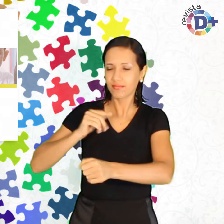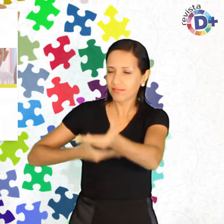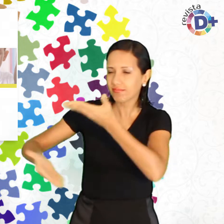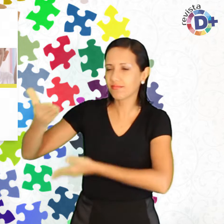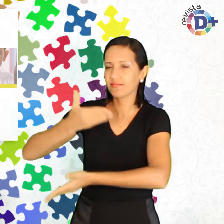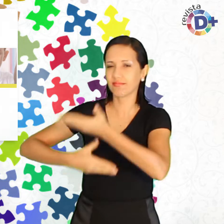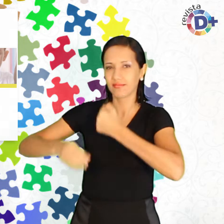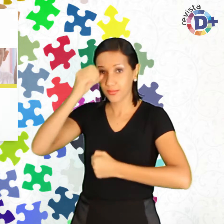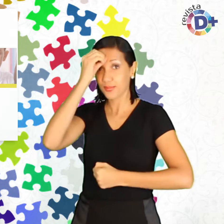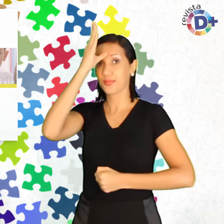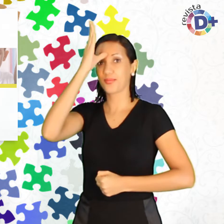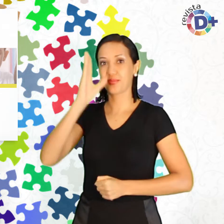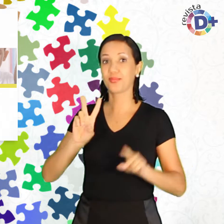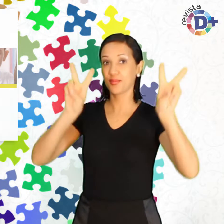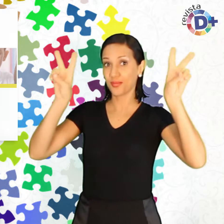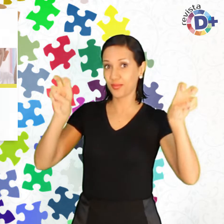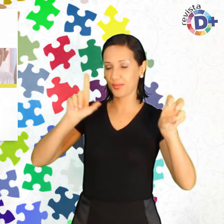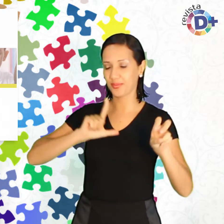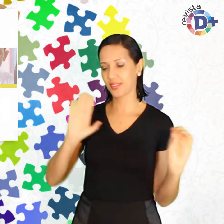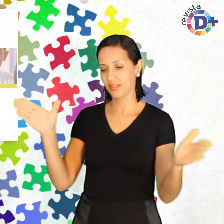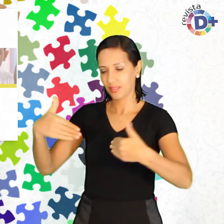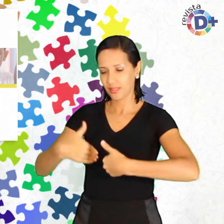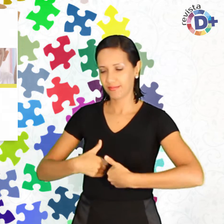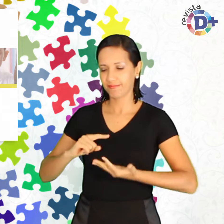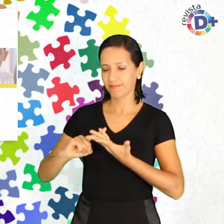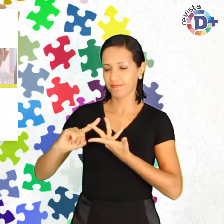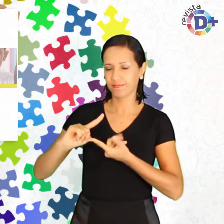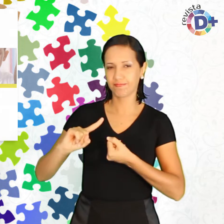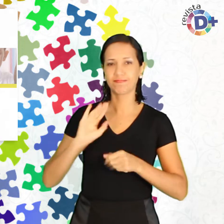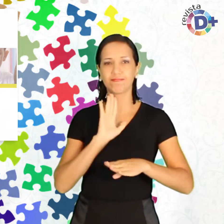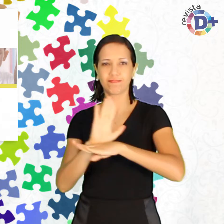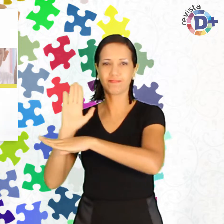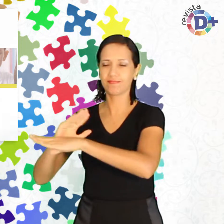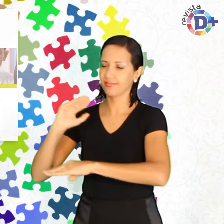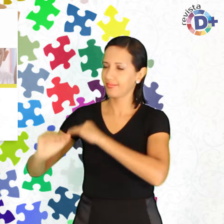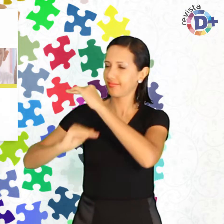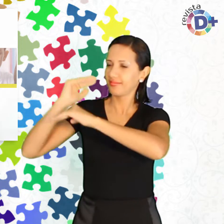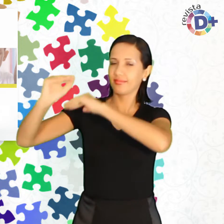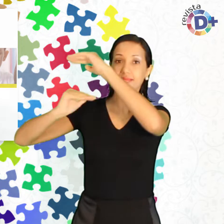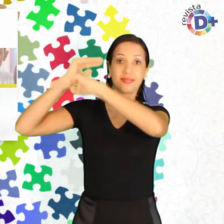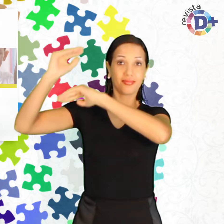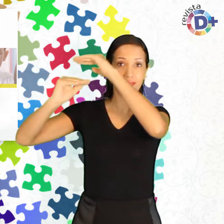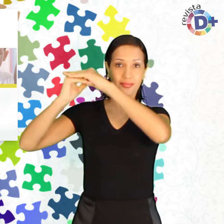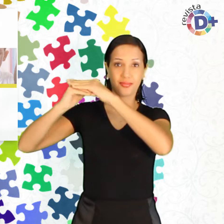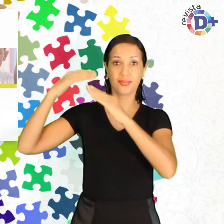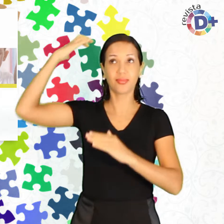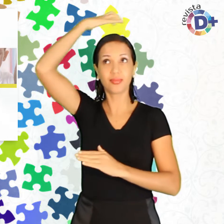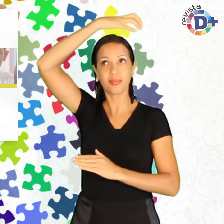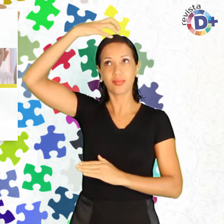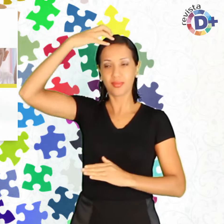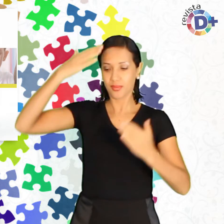além de mediar o conhecimento do autismo e suas peculiaridades favorecendo o desenvolvimento neuropsicomotor